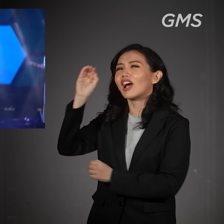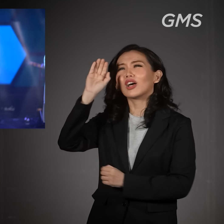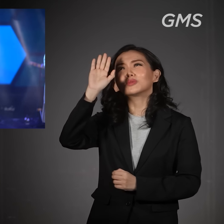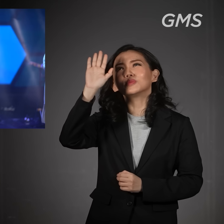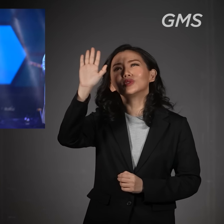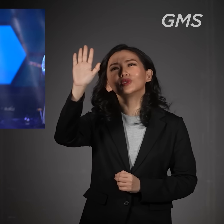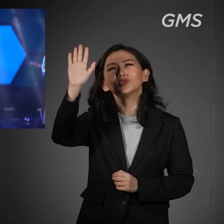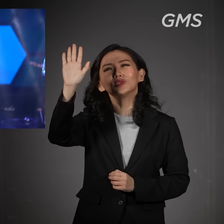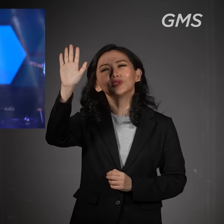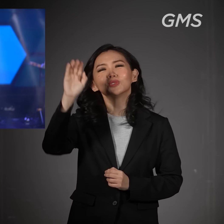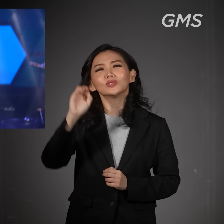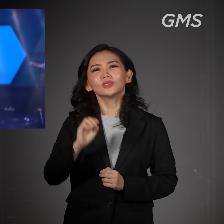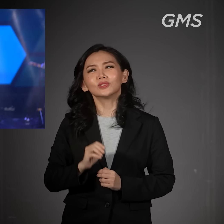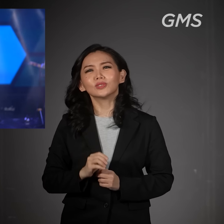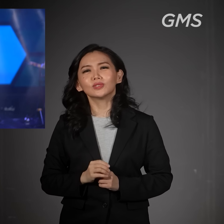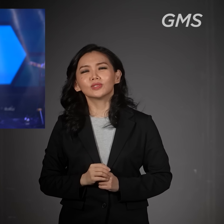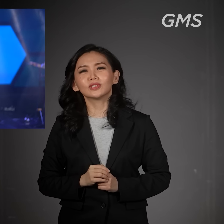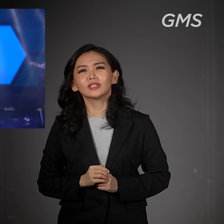hadirat-Mu